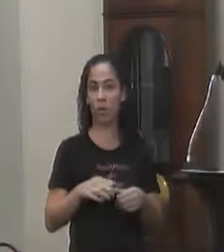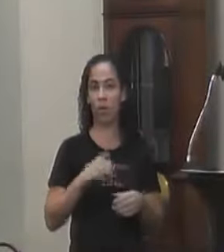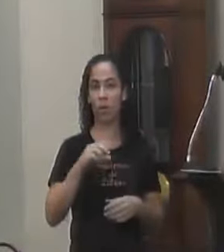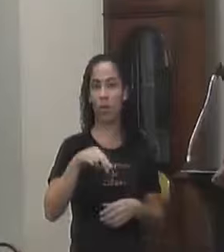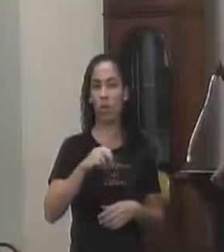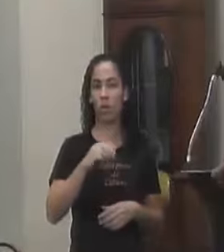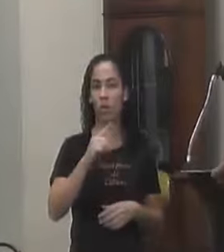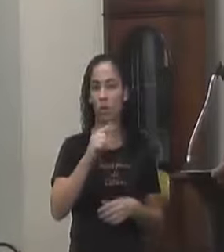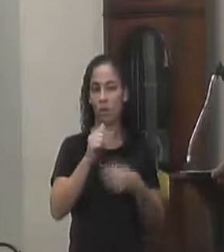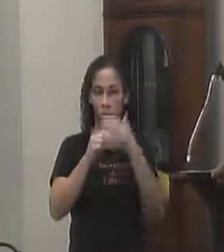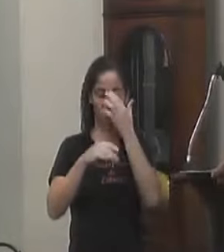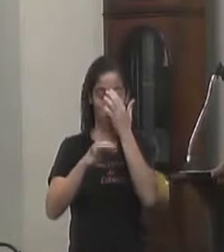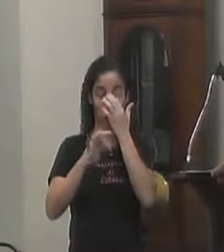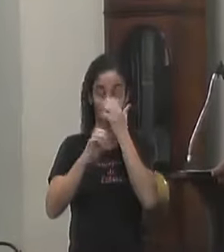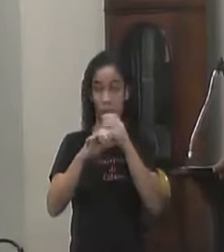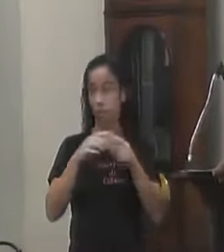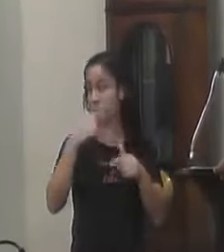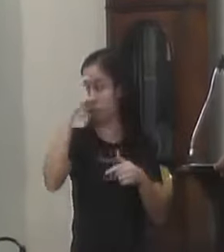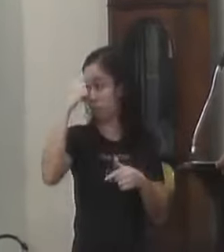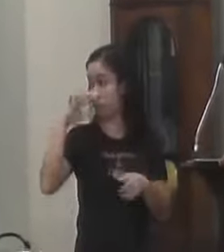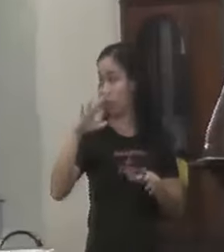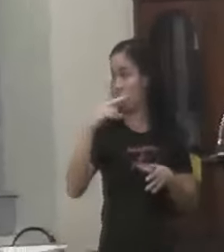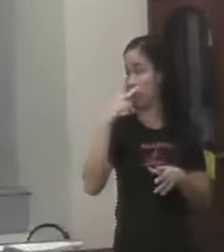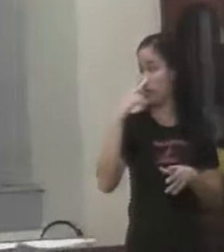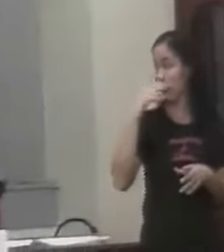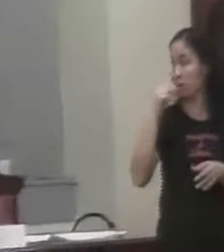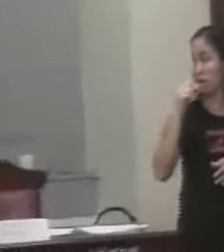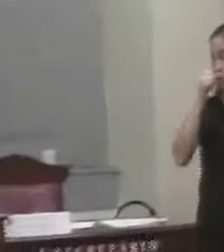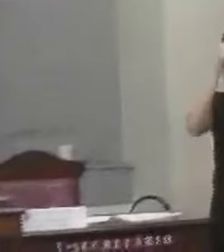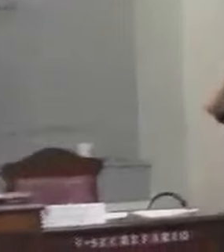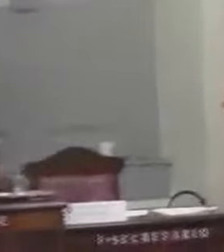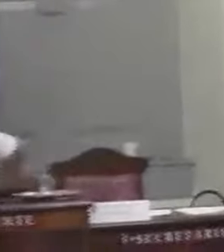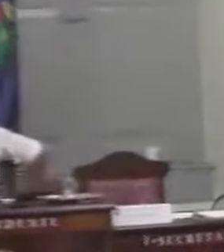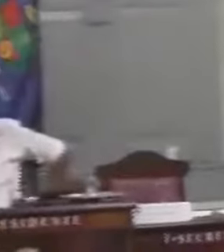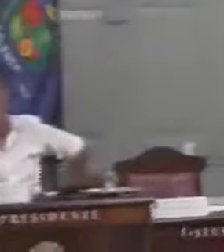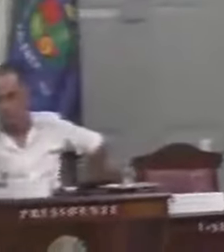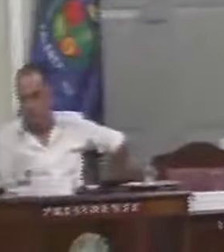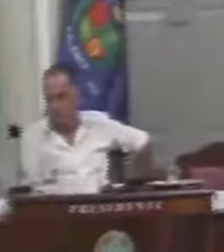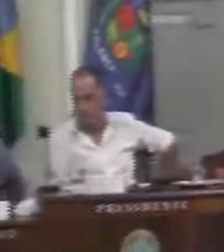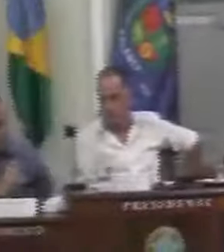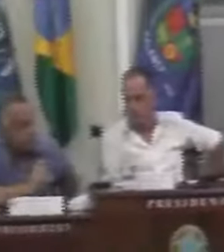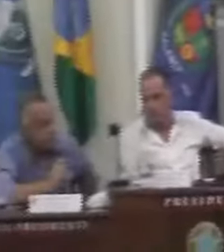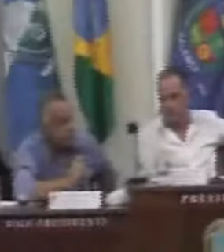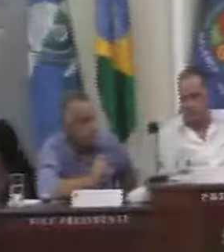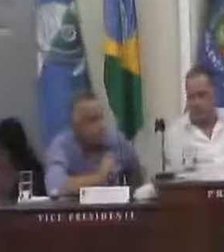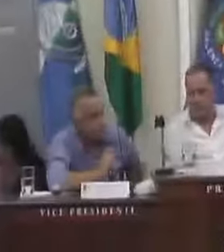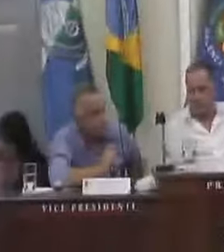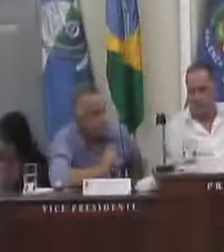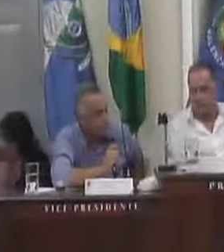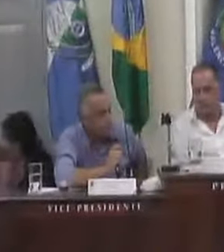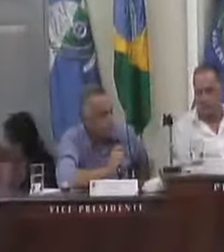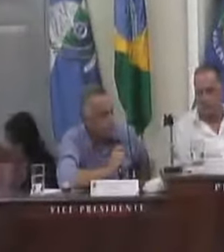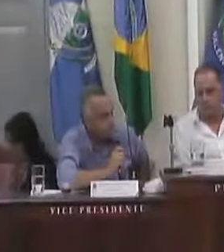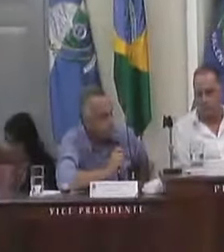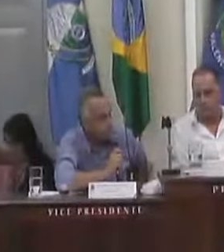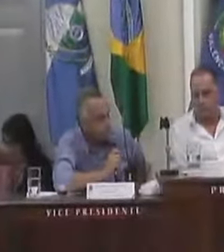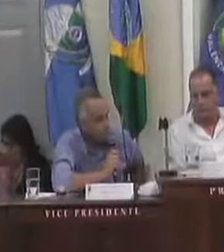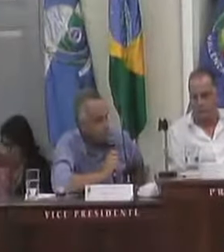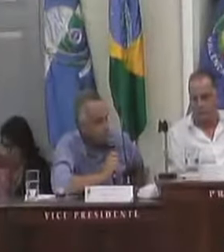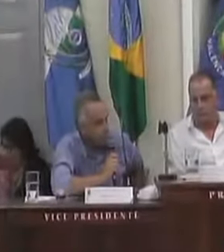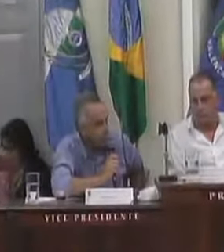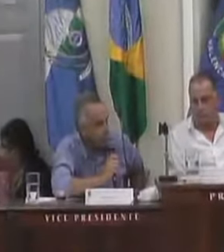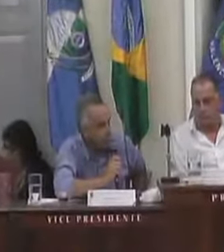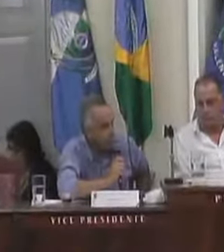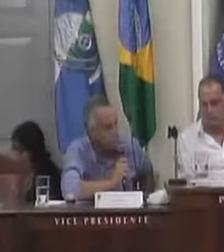Essa semana E parece que o prefeito Já está conseguindo Adquirir essa Mas ele está Ele está adquirindo Pelo